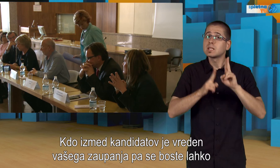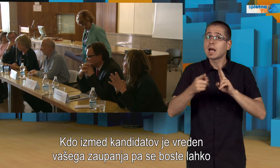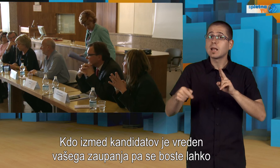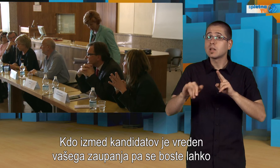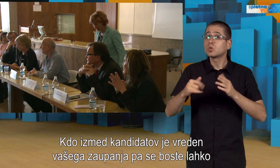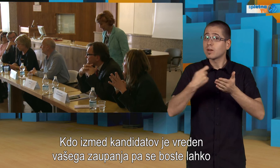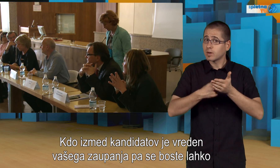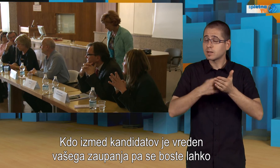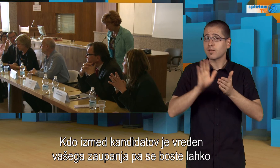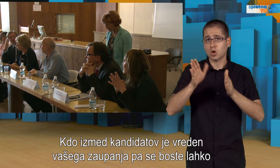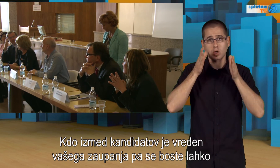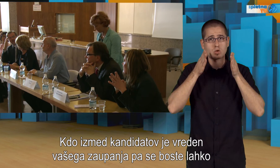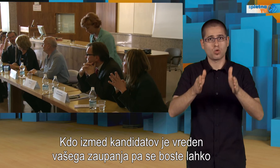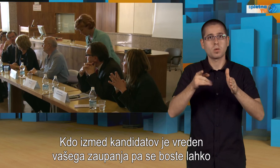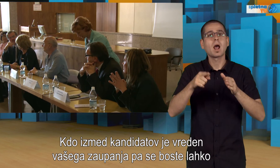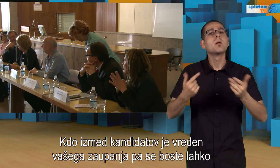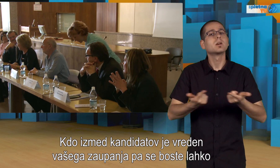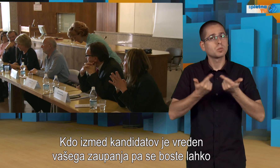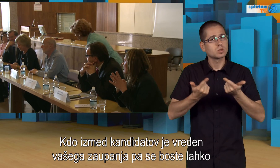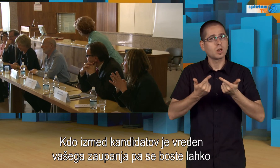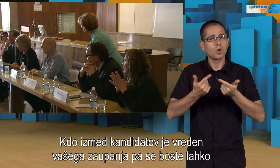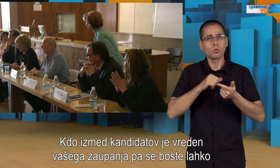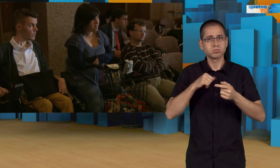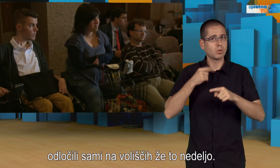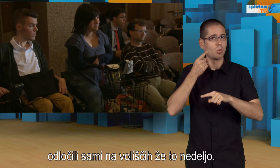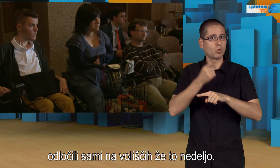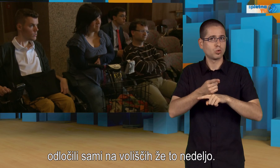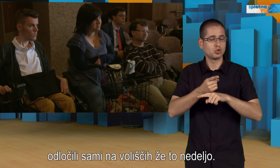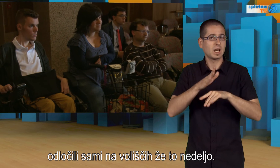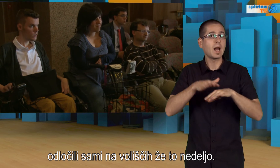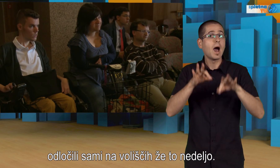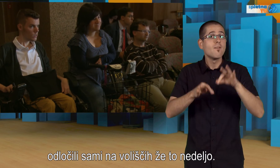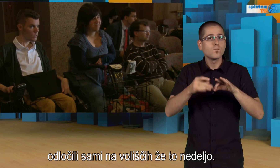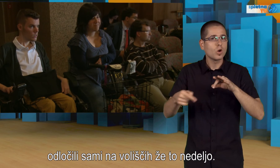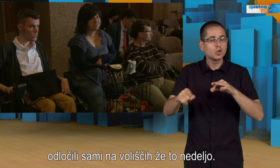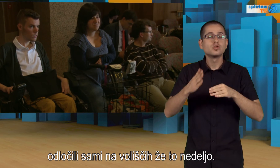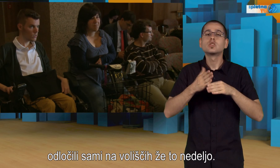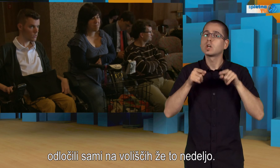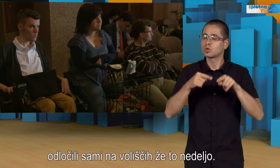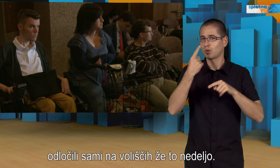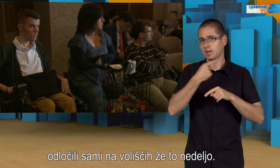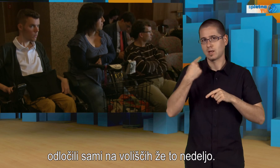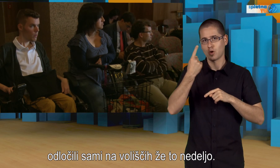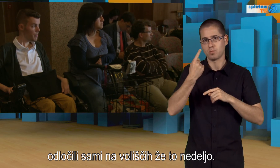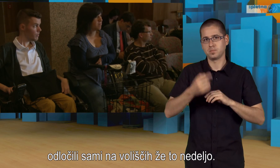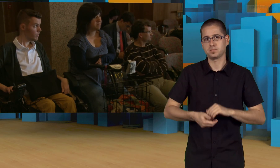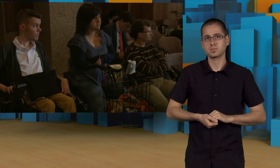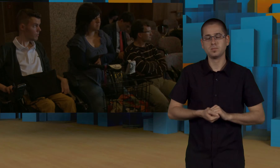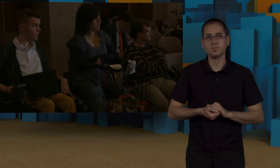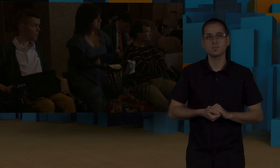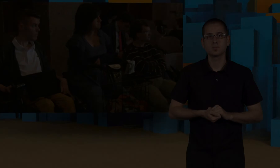Kdo izmed kandidatov je vreden vašega zaupanja, pa se boste lahko odločili sami na voliščih že to nedeljo.